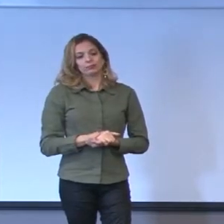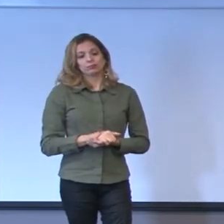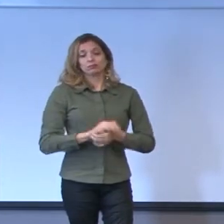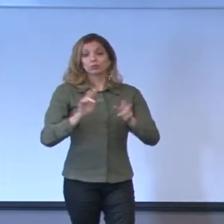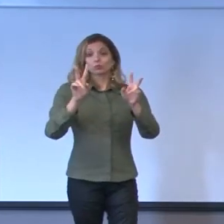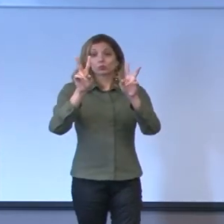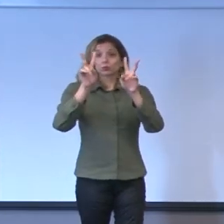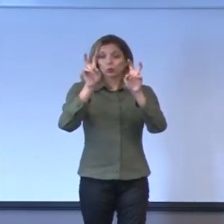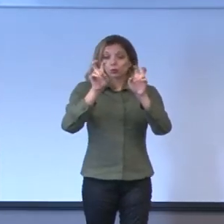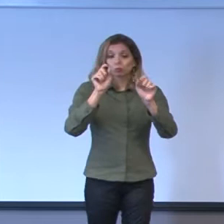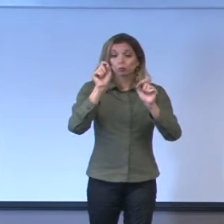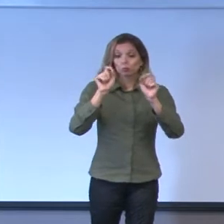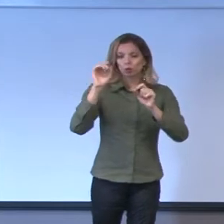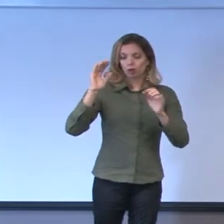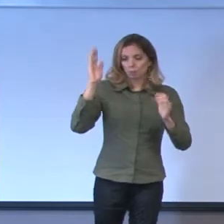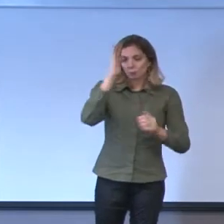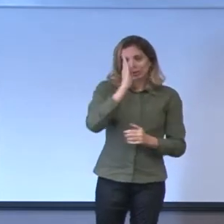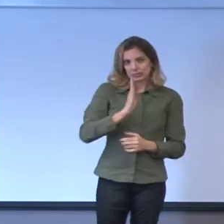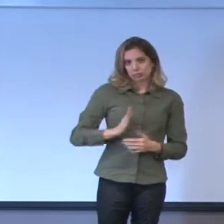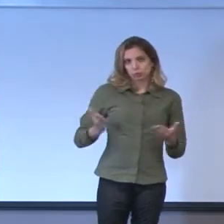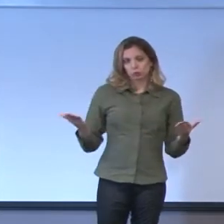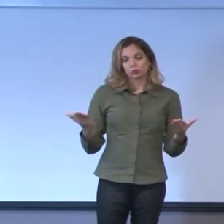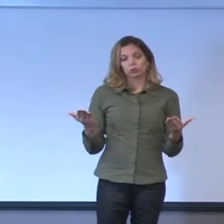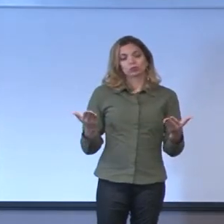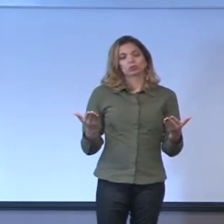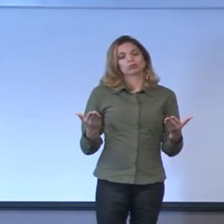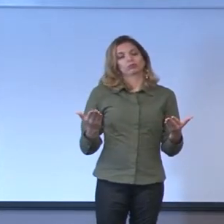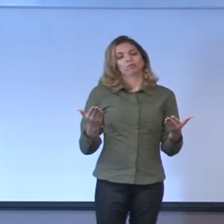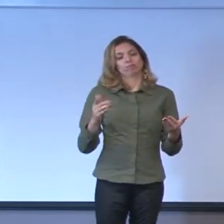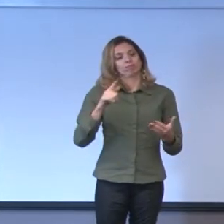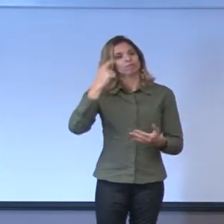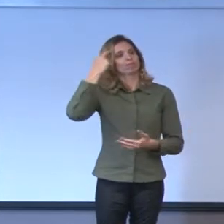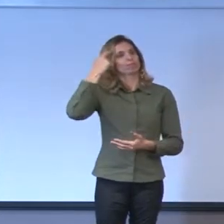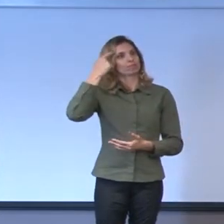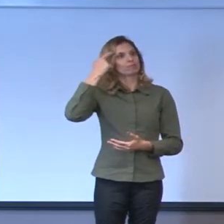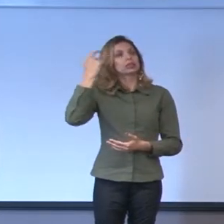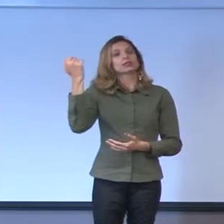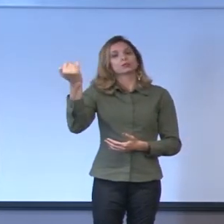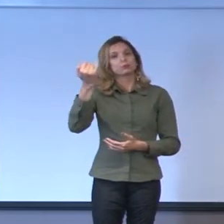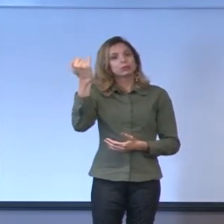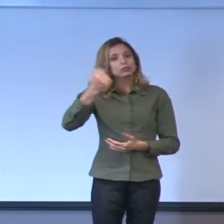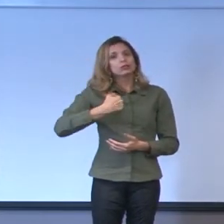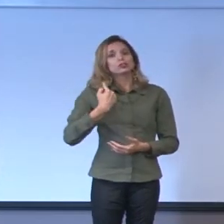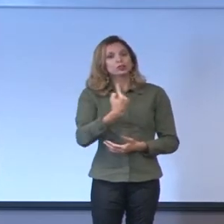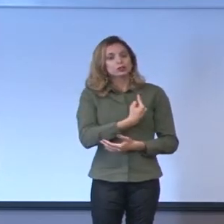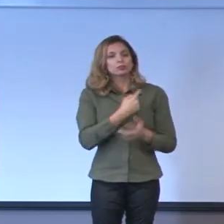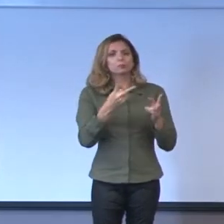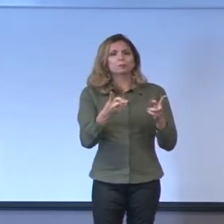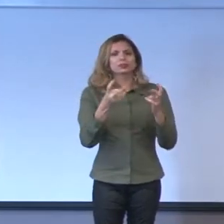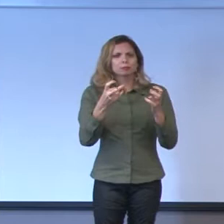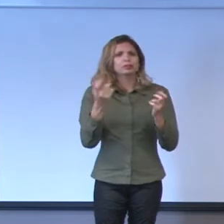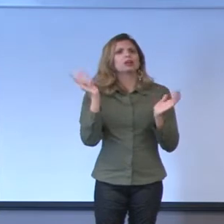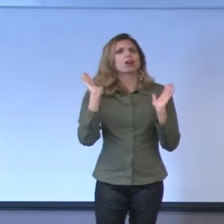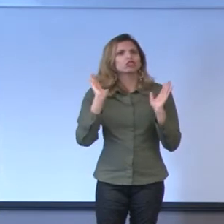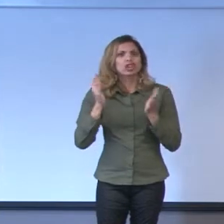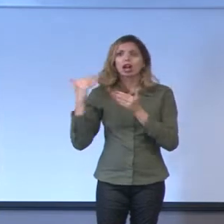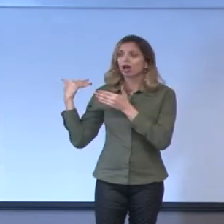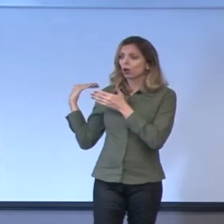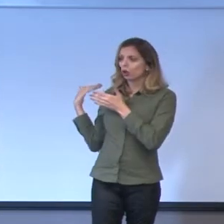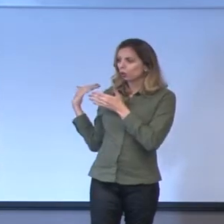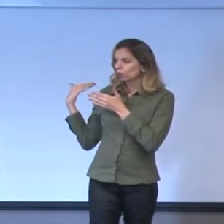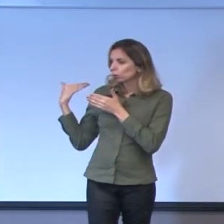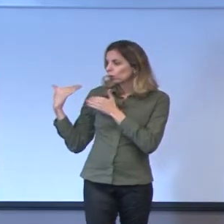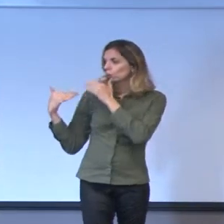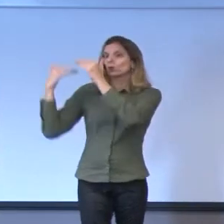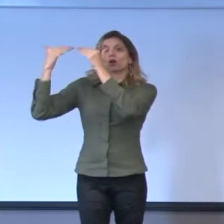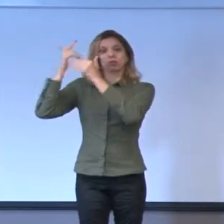Sobre o que tem acontecido no Brasil, acho que é importante a gente reconhecer que houve muito avanço, né? Sempre